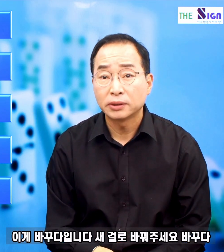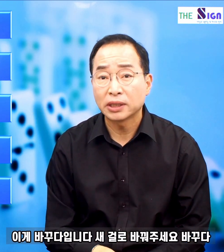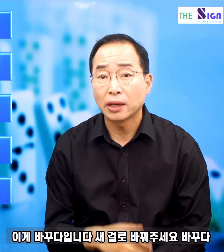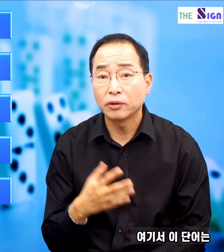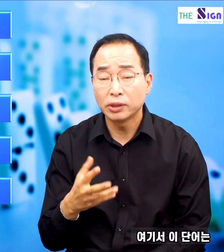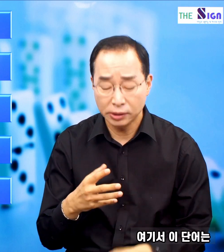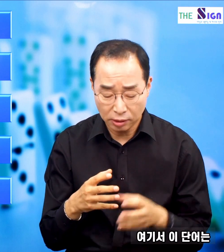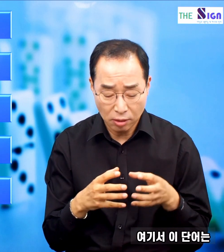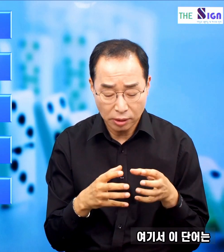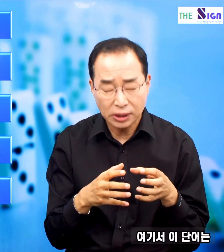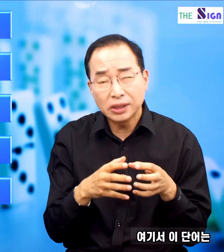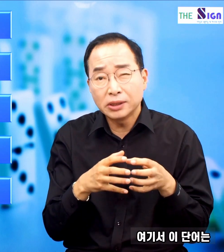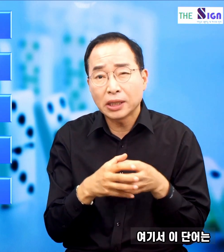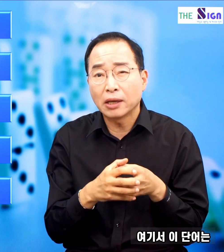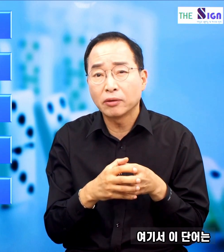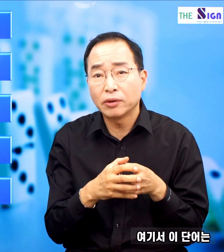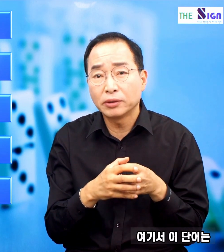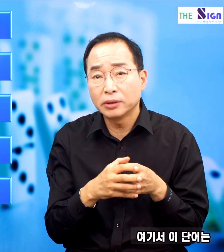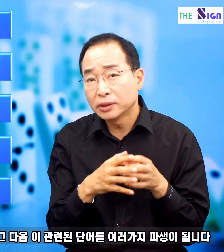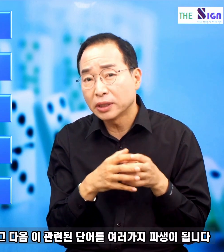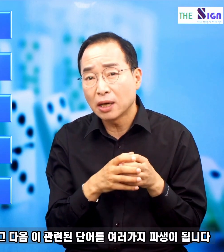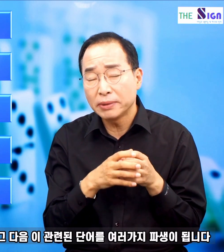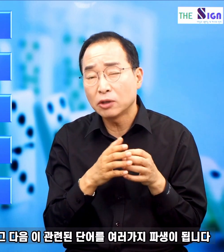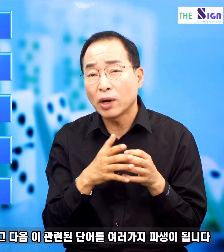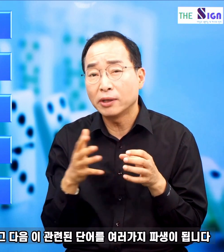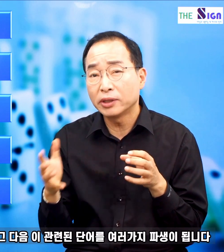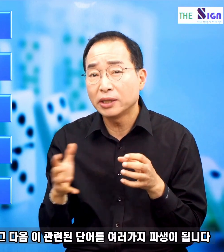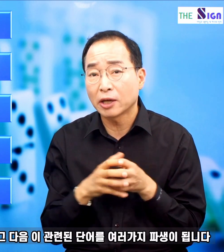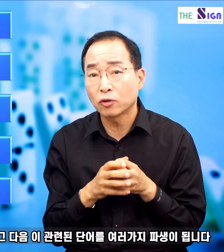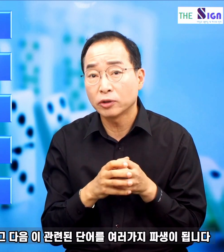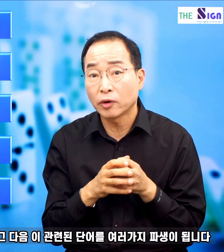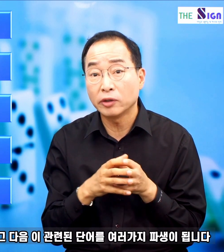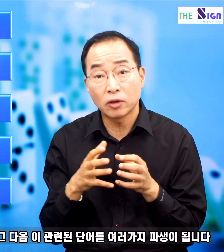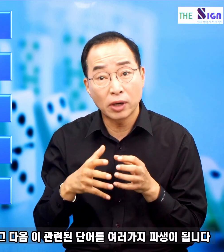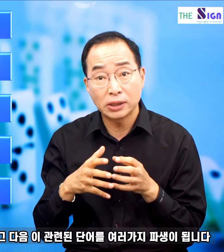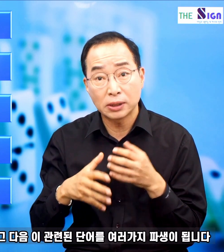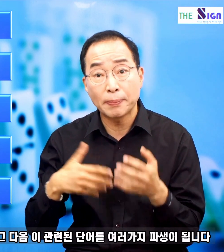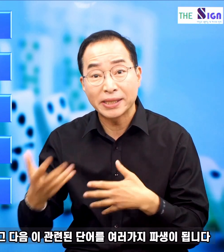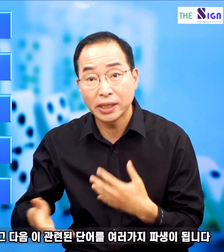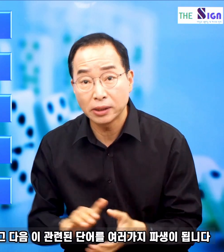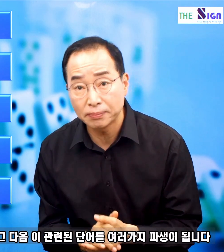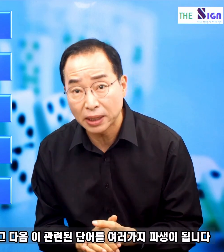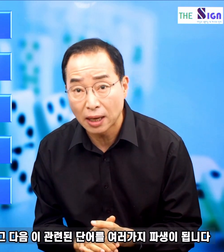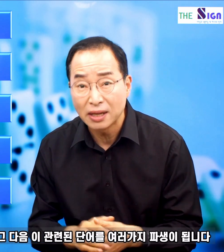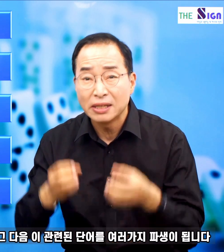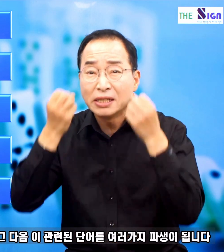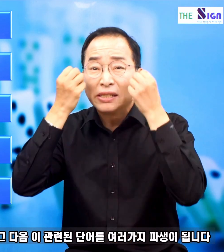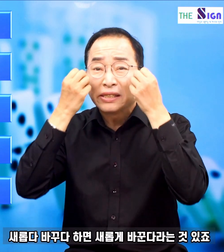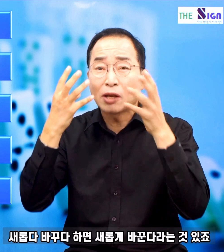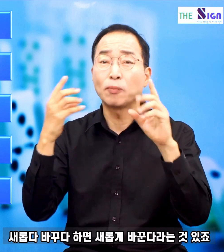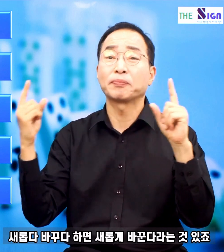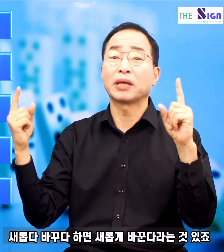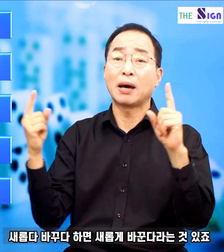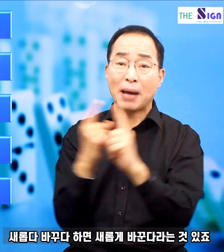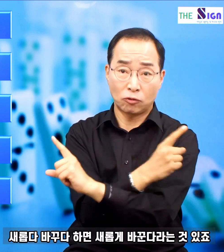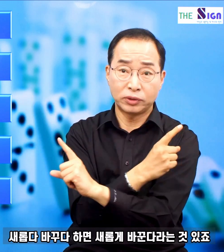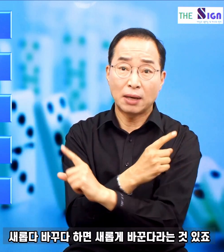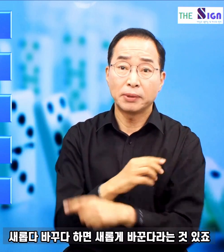자, 여기서 이 단어는 그 다음에 이 관련된 단어로 여러 가지 이제 파생이 됩니다. 새롭다, 바꾸다 하면